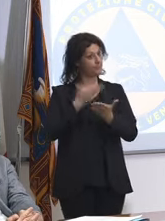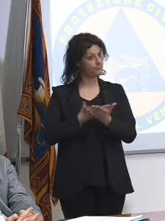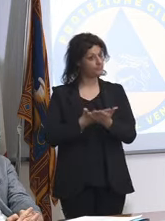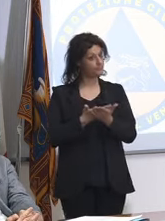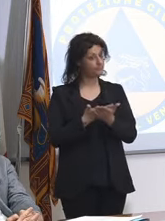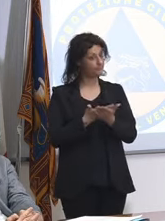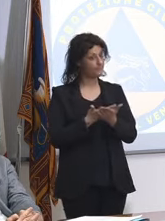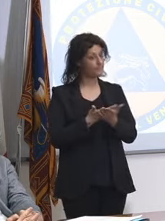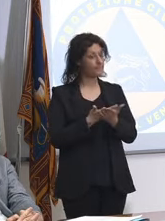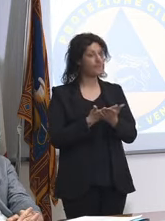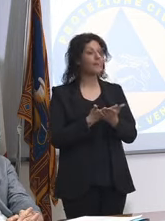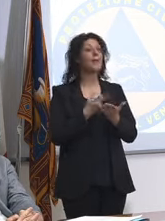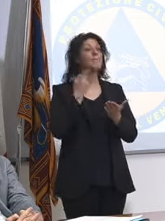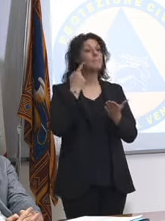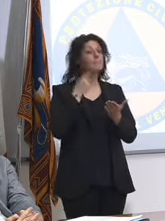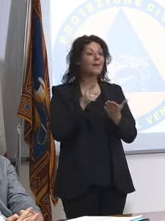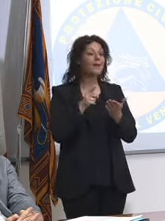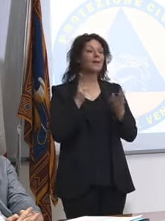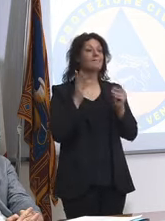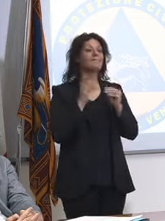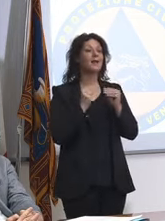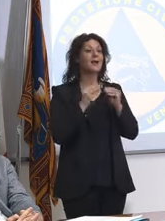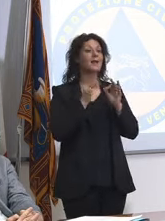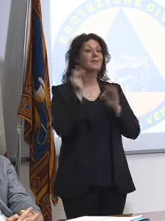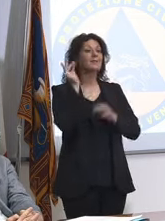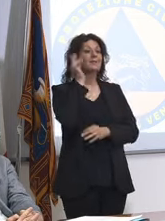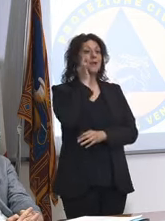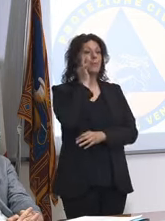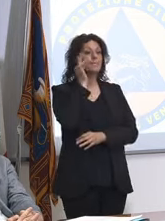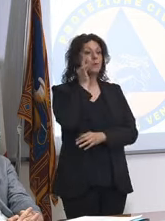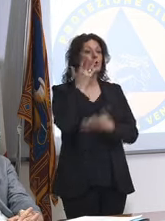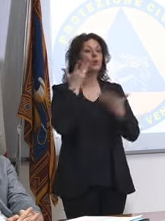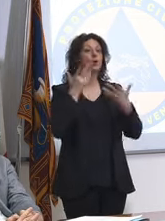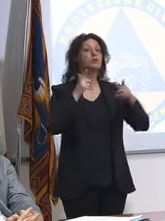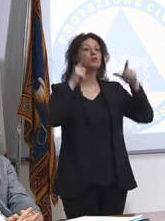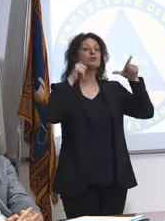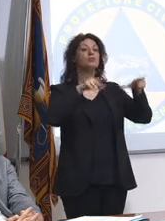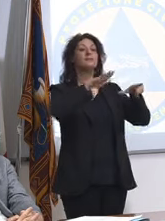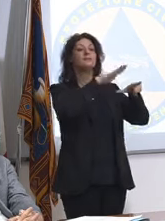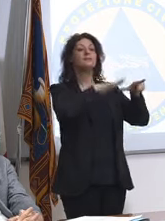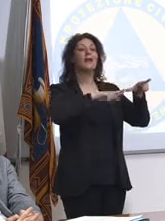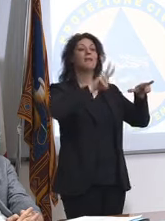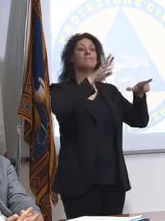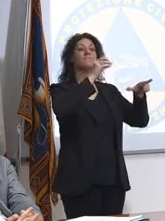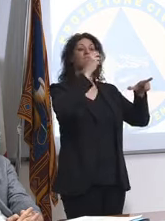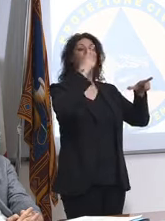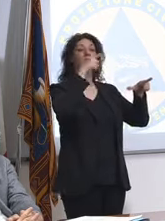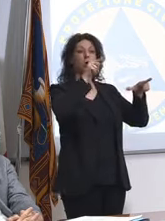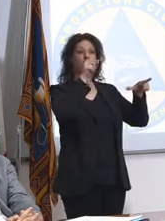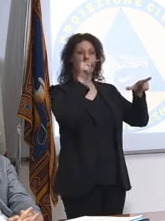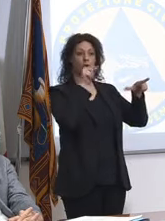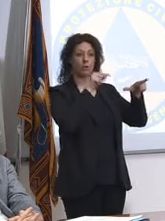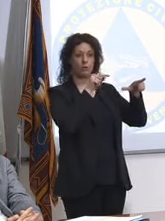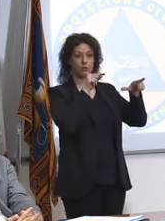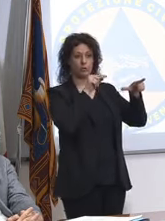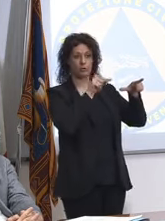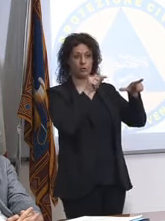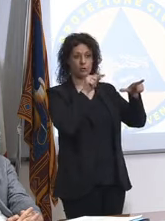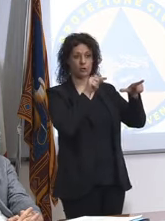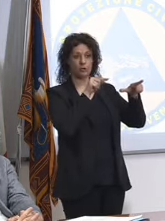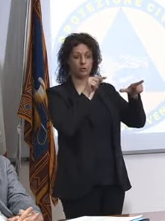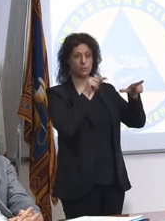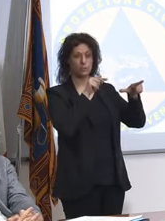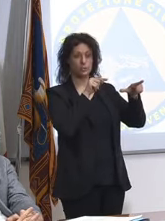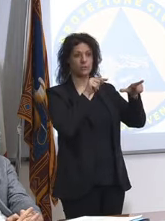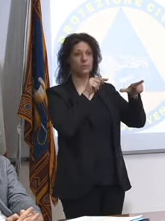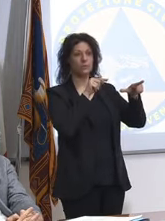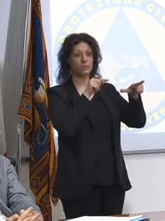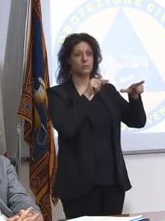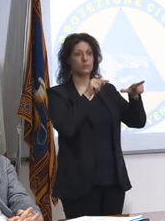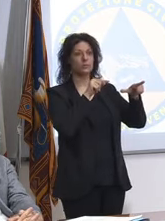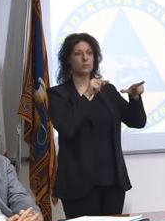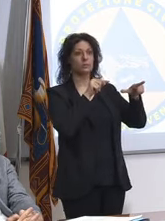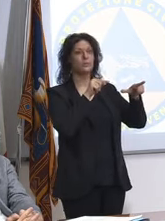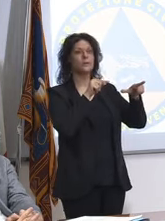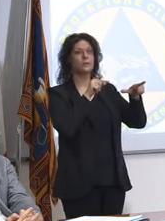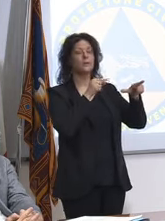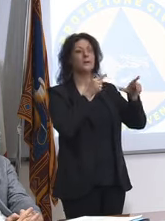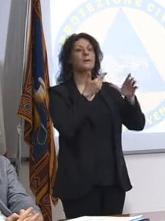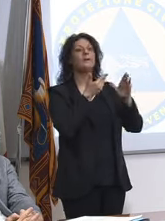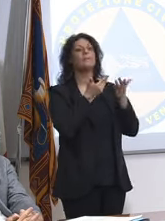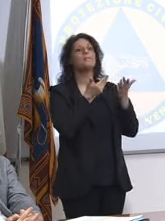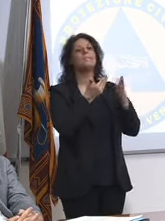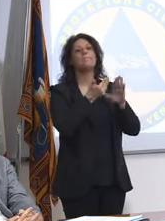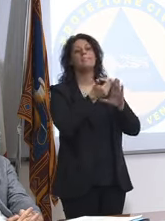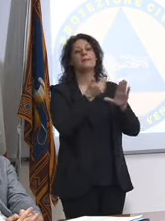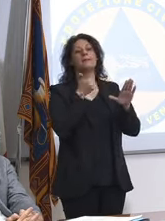il fare i tamponi alla comunità di Vo prima che finisse, diciamo, la chiusura del comune